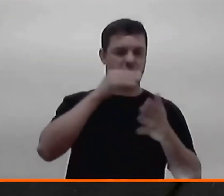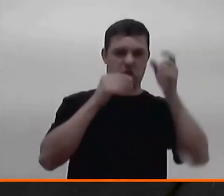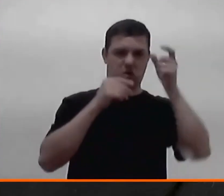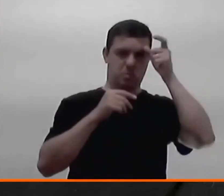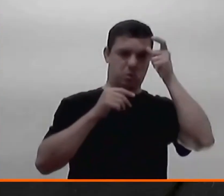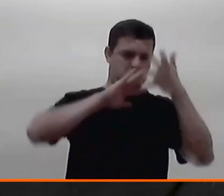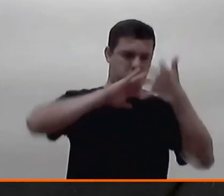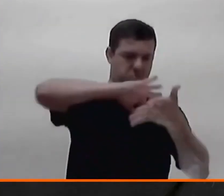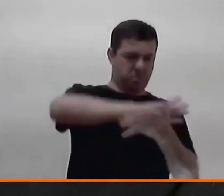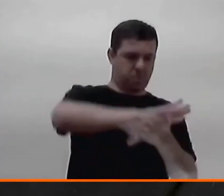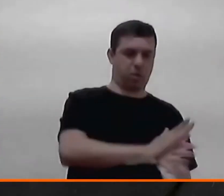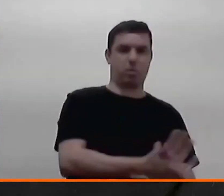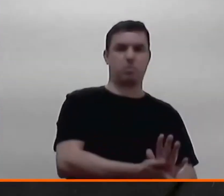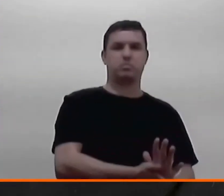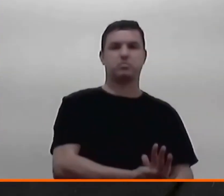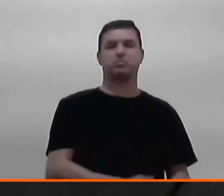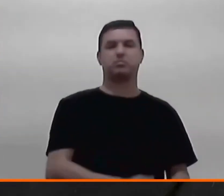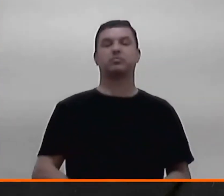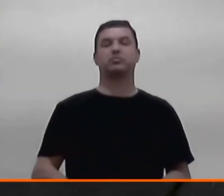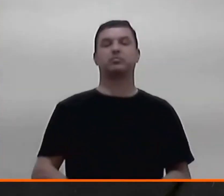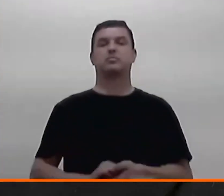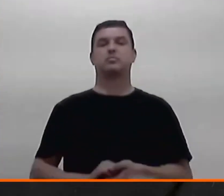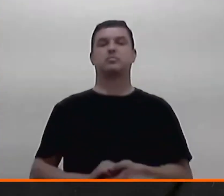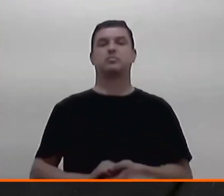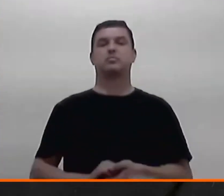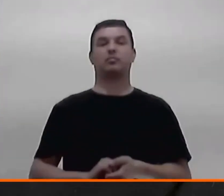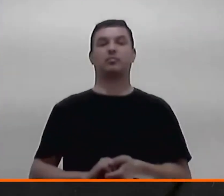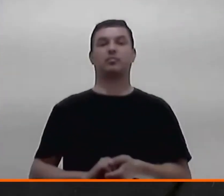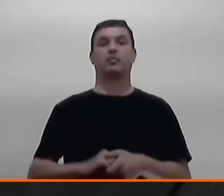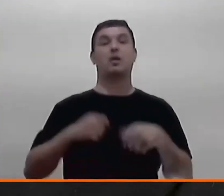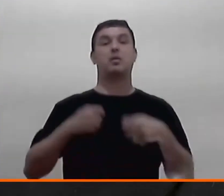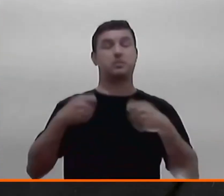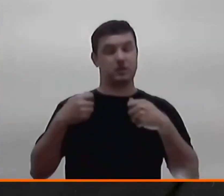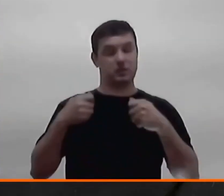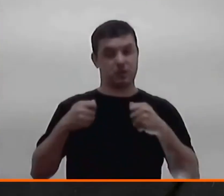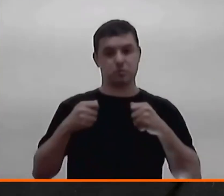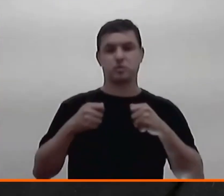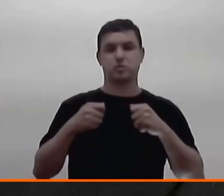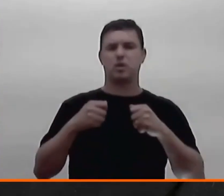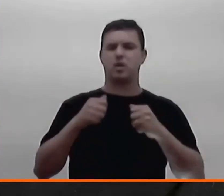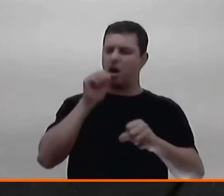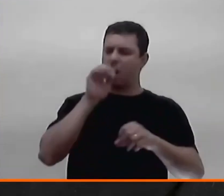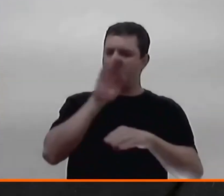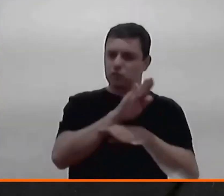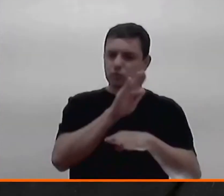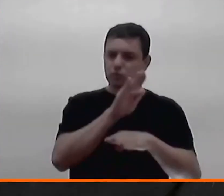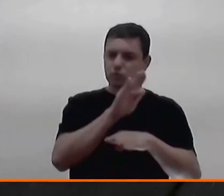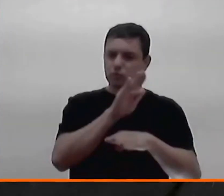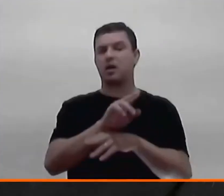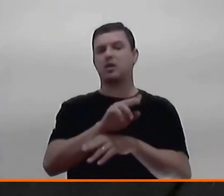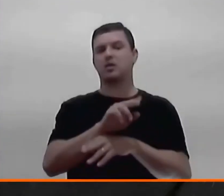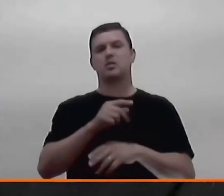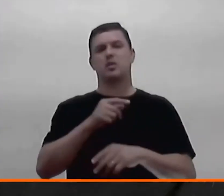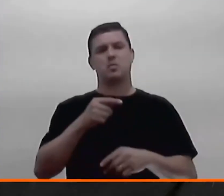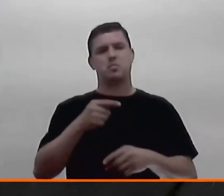Amém? Por isso, irmãos, vamos nos edificar, né? Aqui, voltando